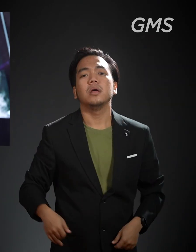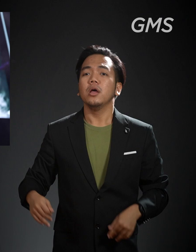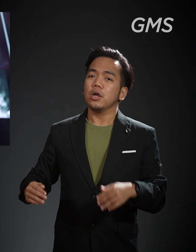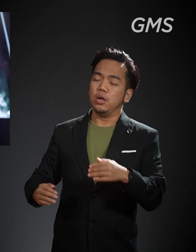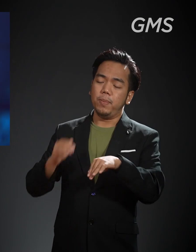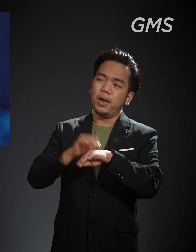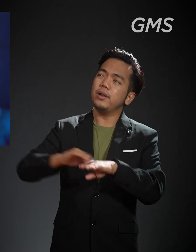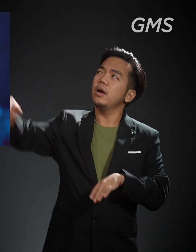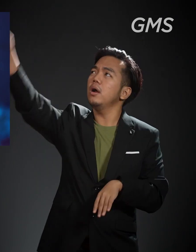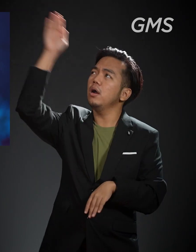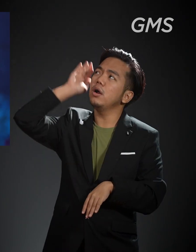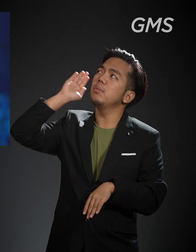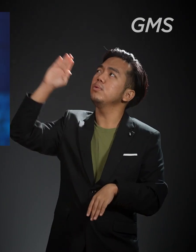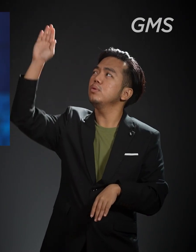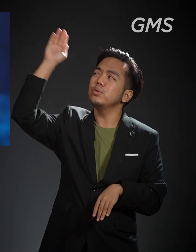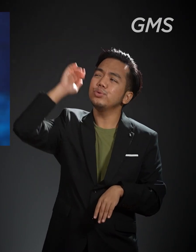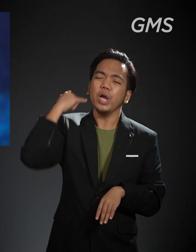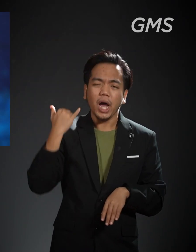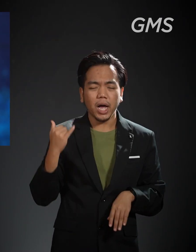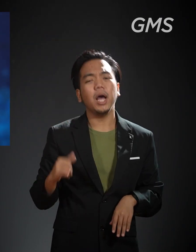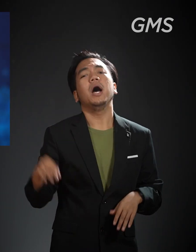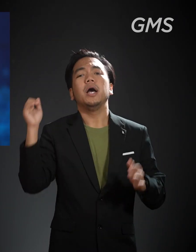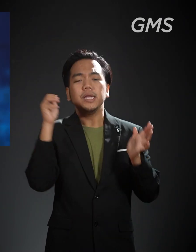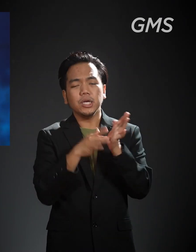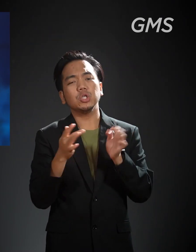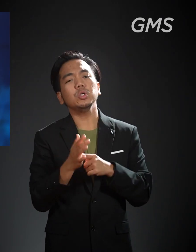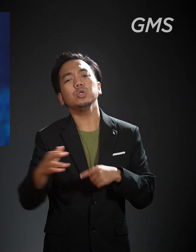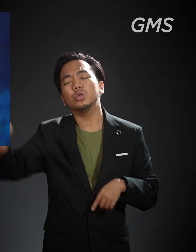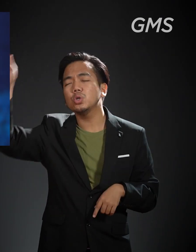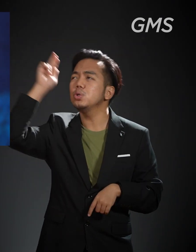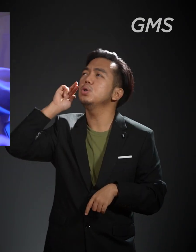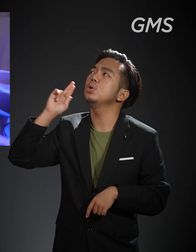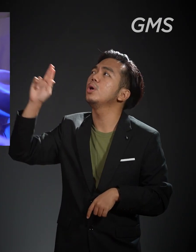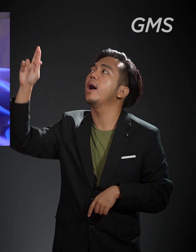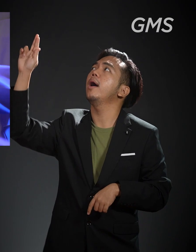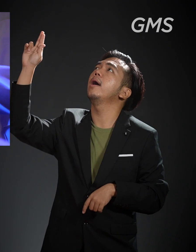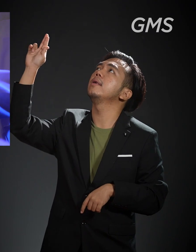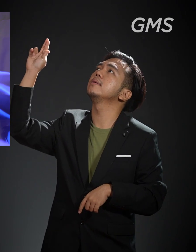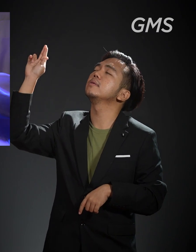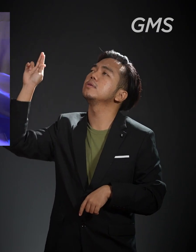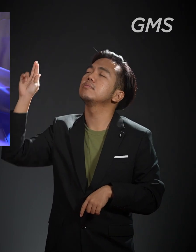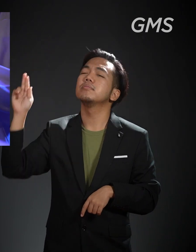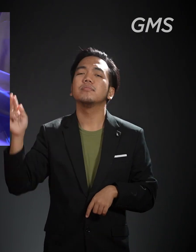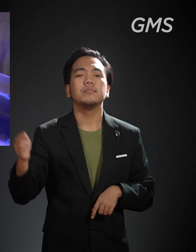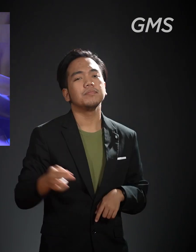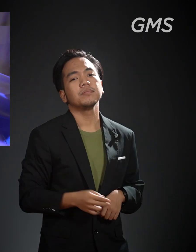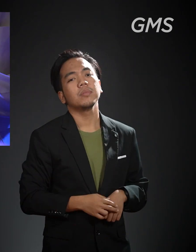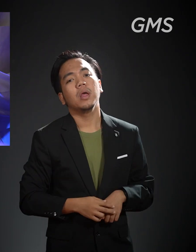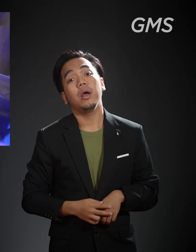pujian kepadamu ya Yesus Tuhan.